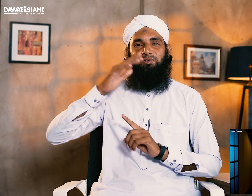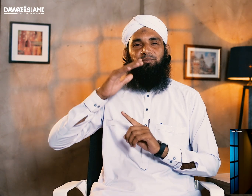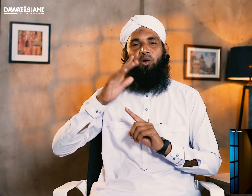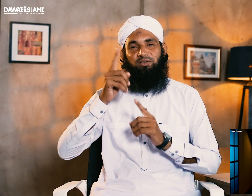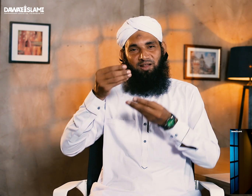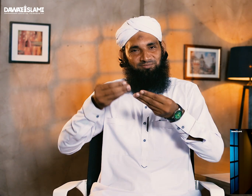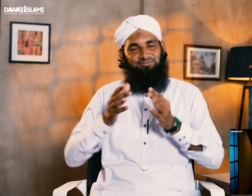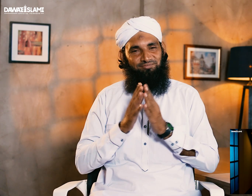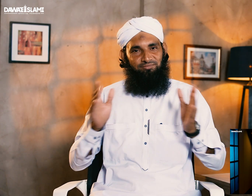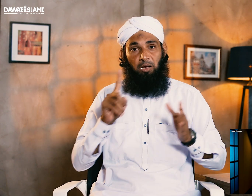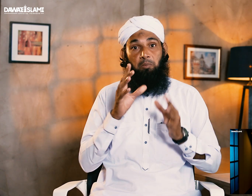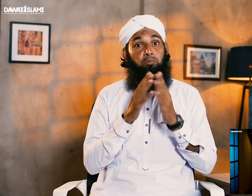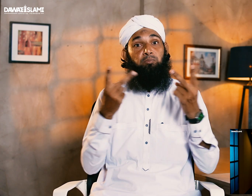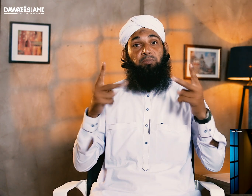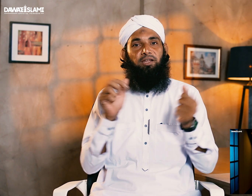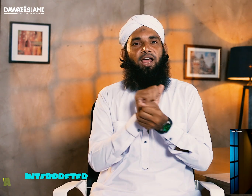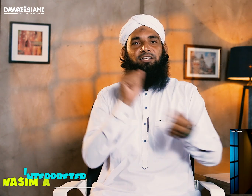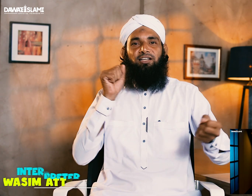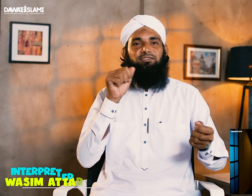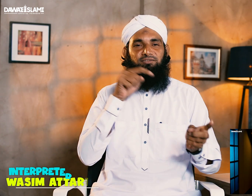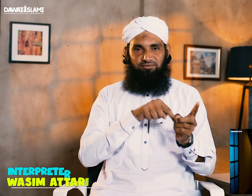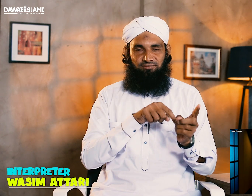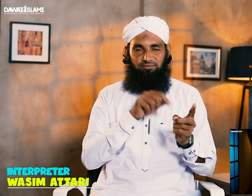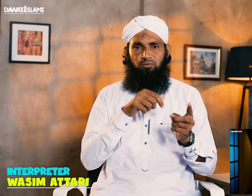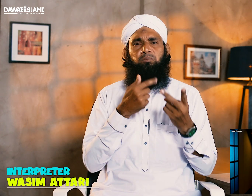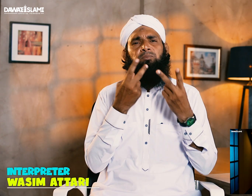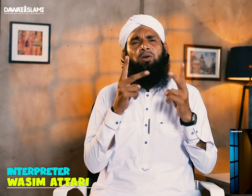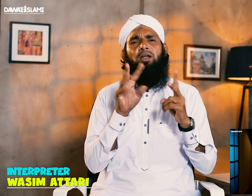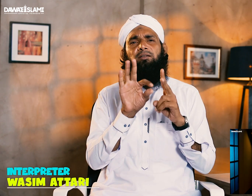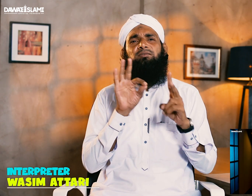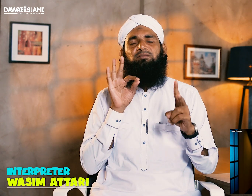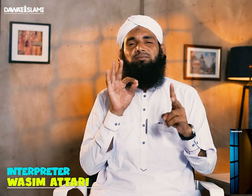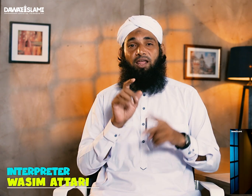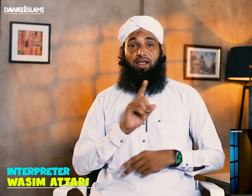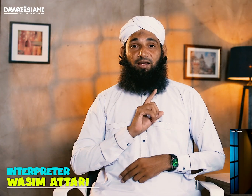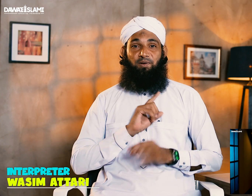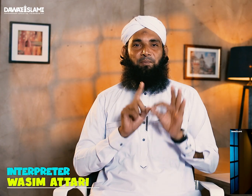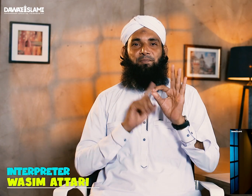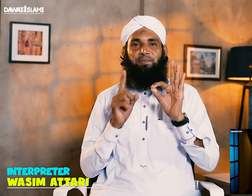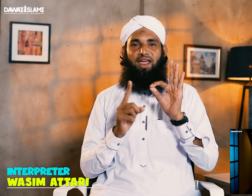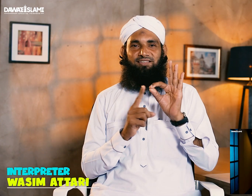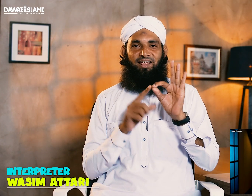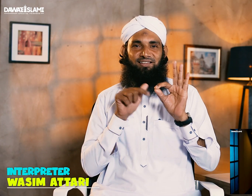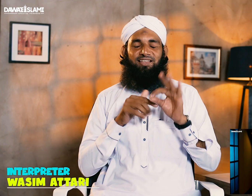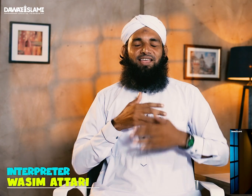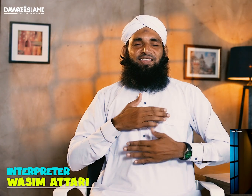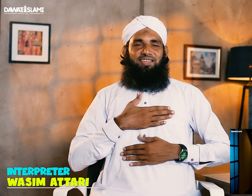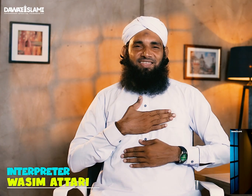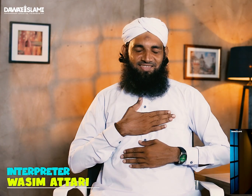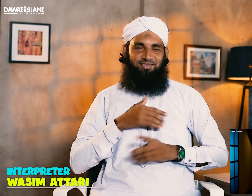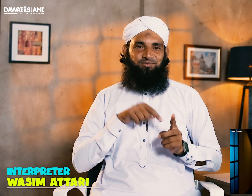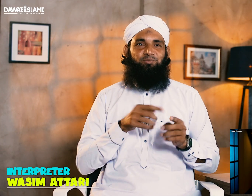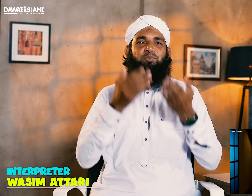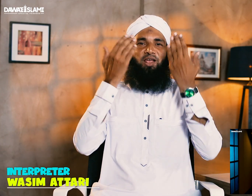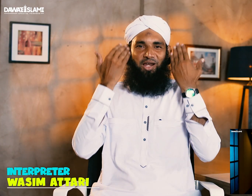اللہ پاک کی عظیم نعمتوں میں سے ایک بڑی نعمت آزادی بھی ہے، اور اسی آزادی کی ایک صورت اپنے آزاد ملک میں سانس لینا بھی ہے۔